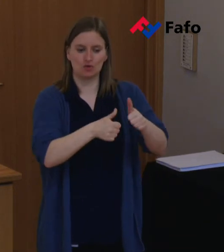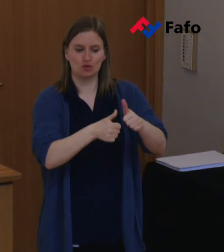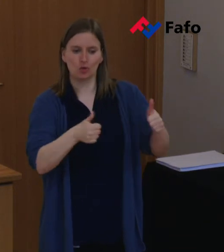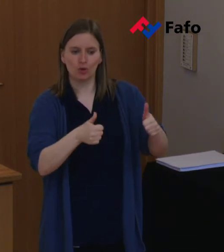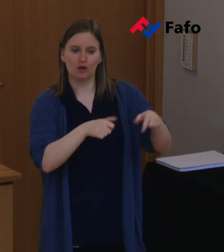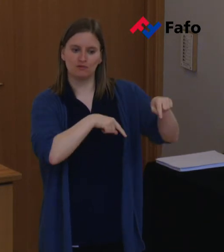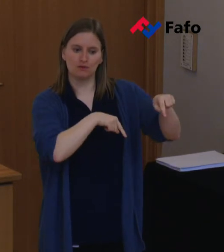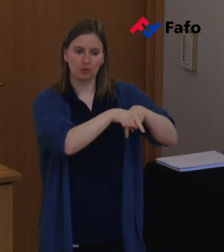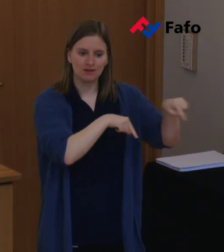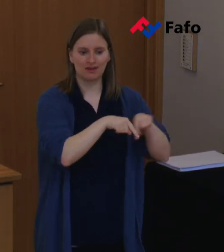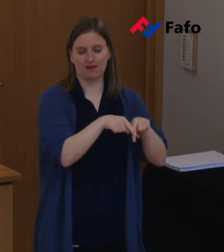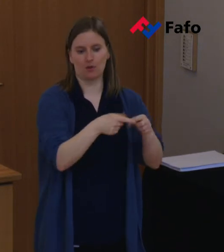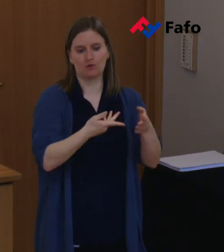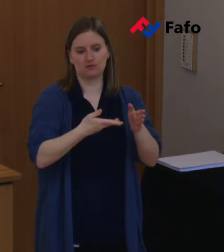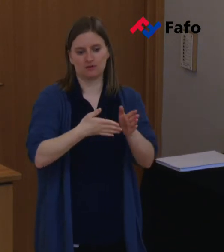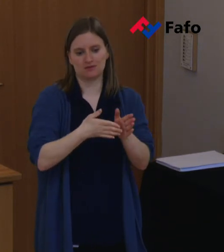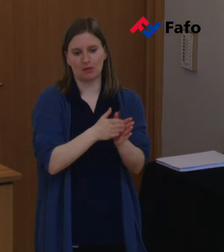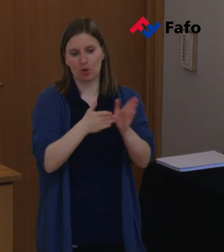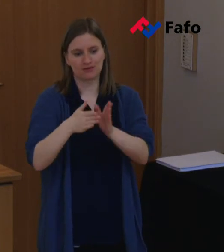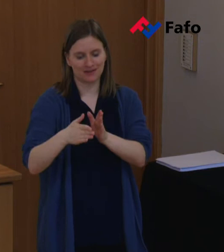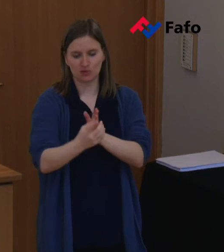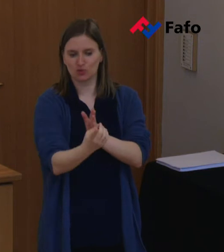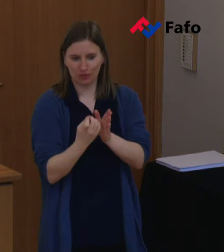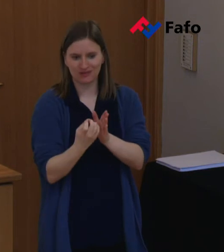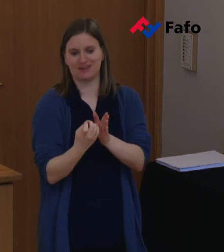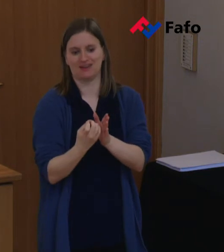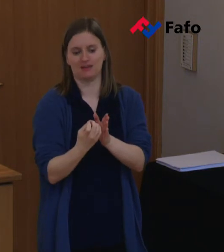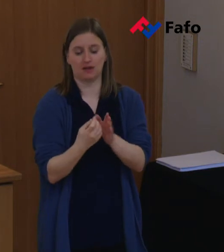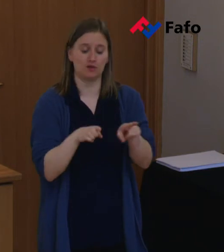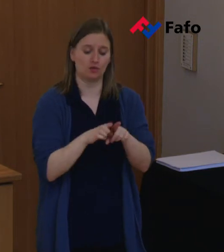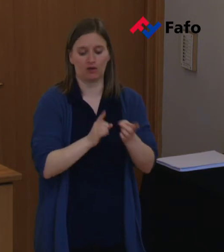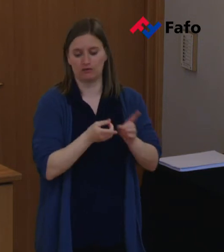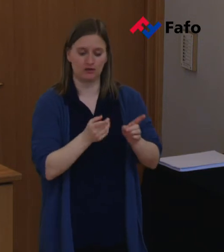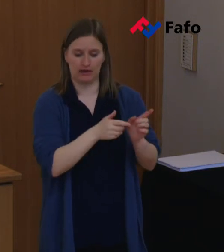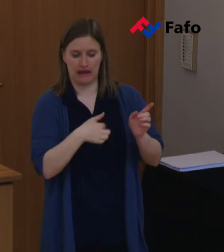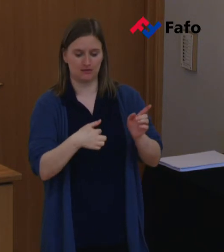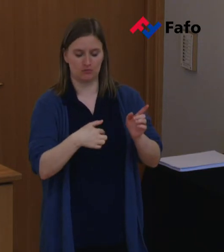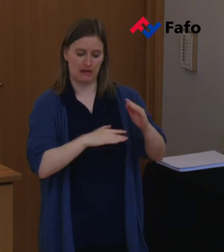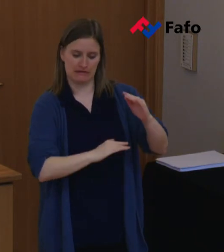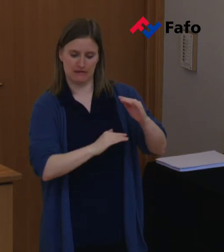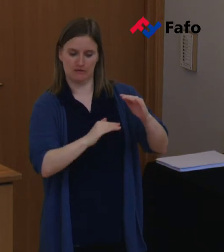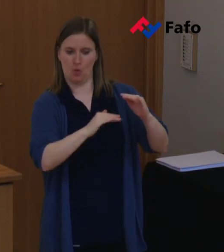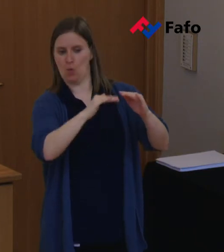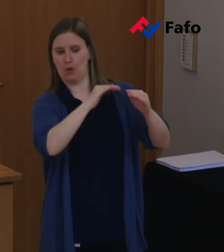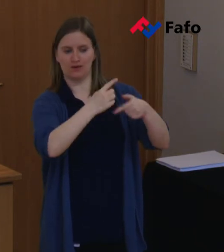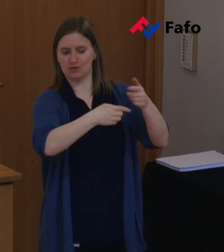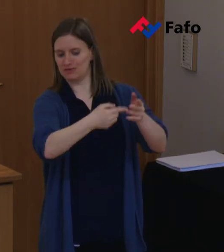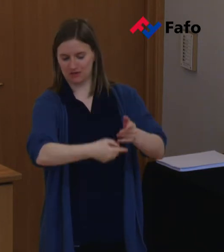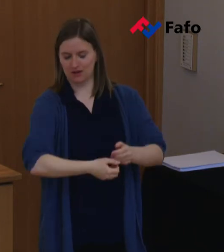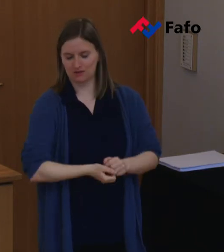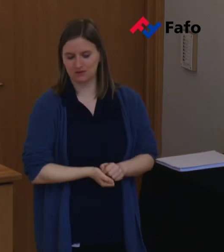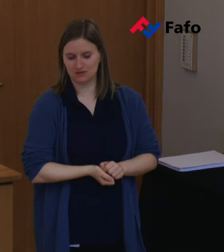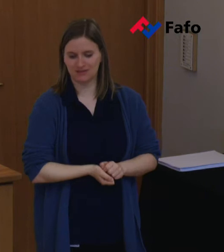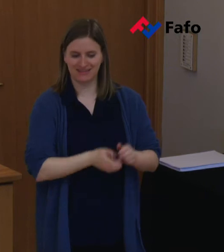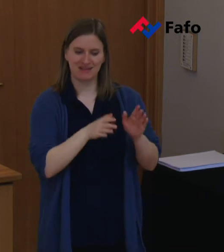og samordningsutfordringer. Det er noe sånt en har valgt å gjøre det her med nivåer og så videre.